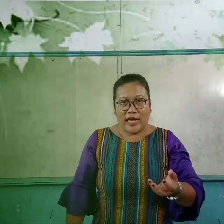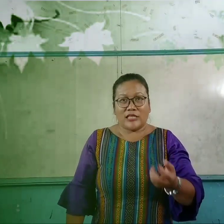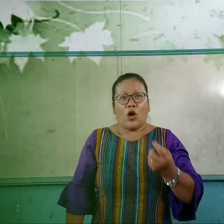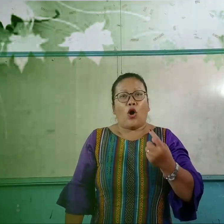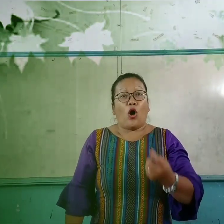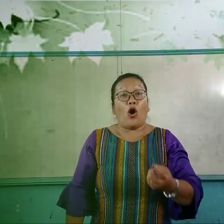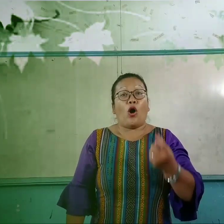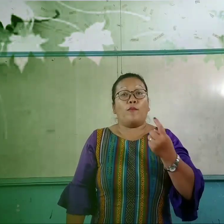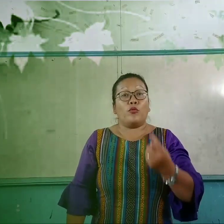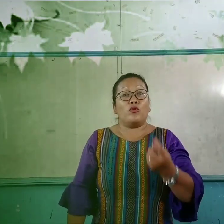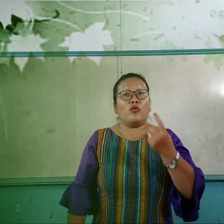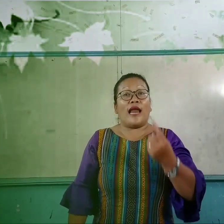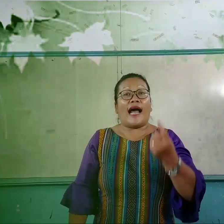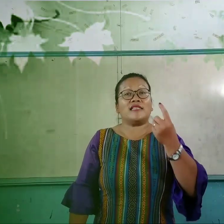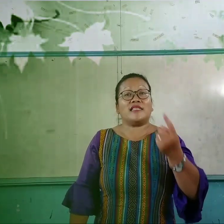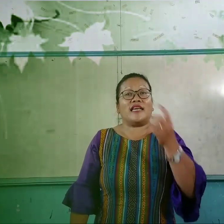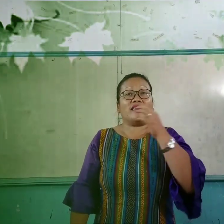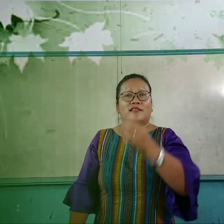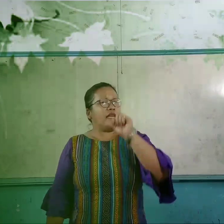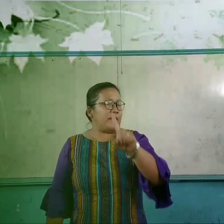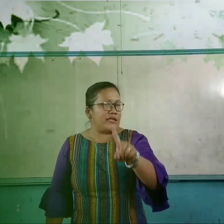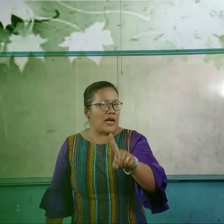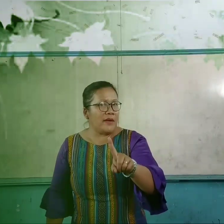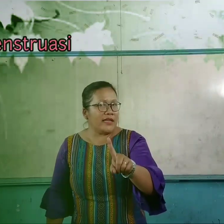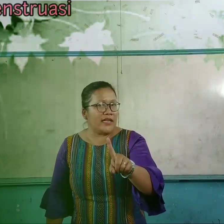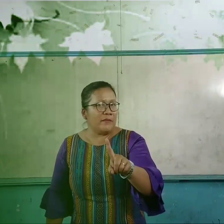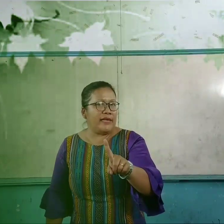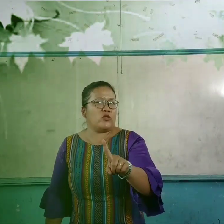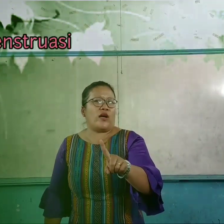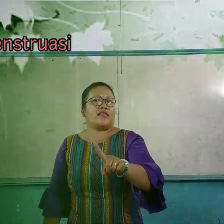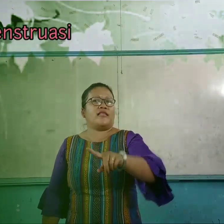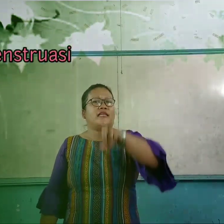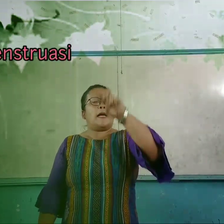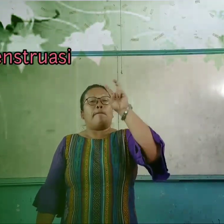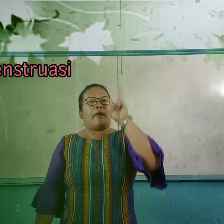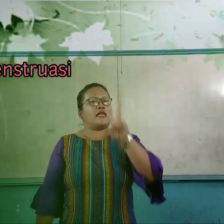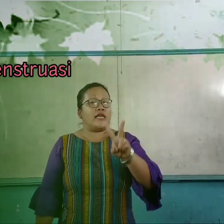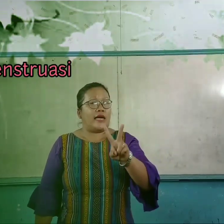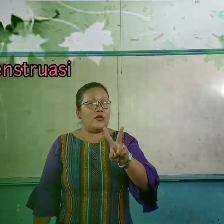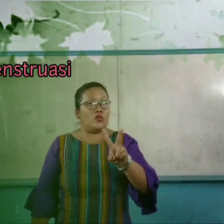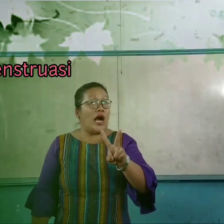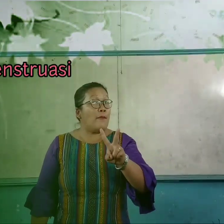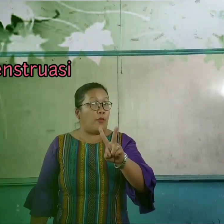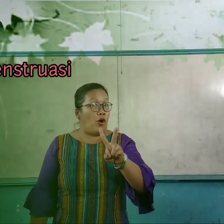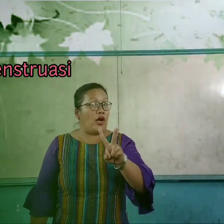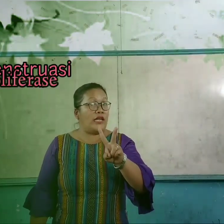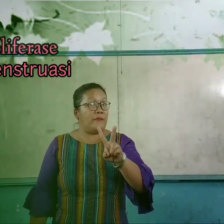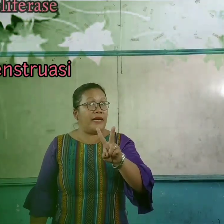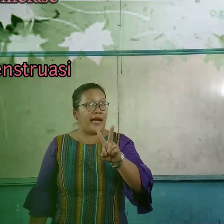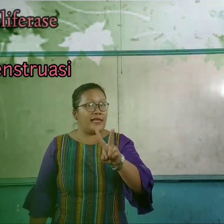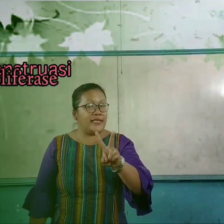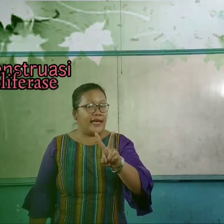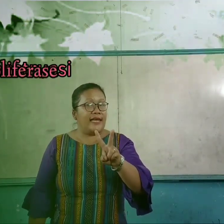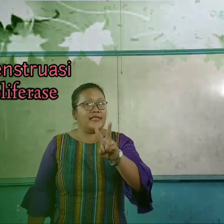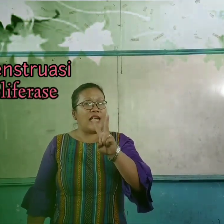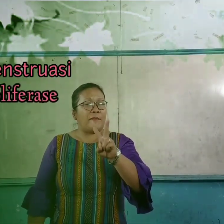proses ovulasi. Yang pertama tadi menstruasi, fase kedua poliferase. Sampai di